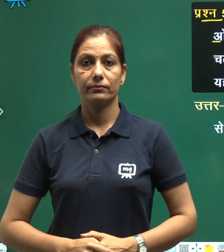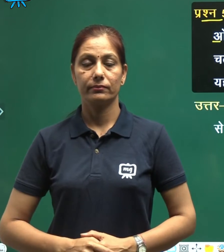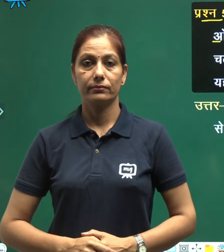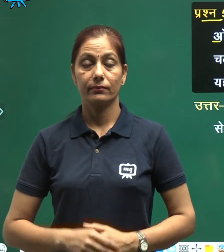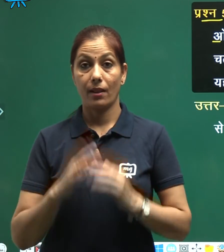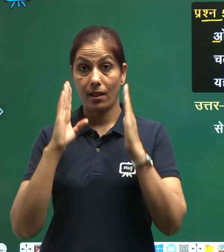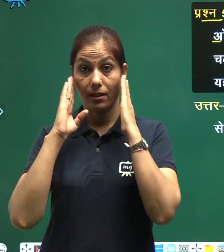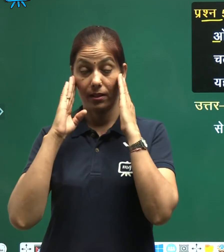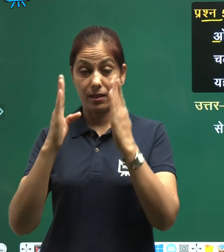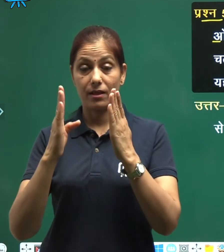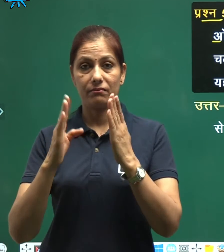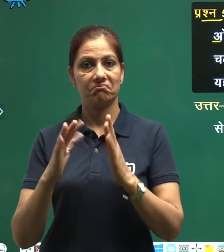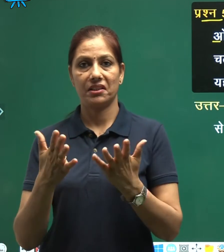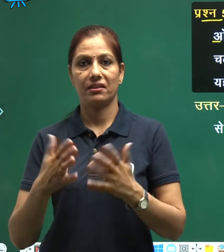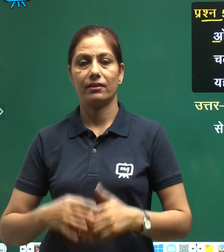ध्यान मत देना,